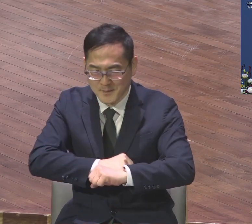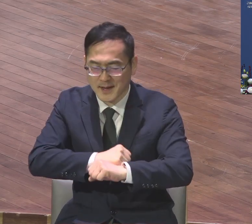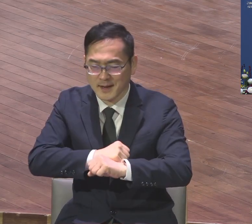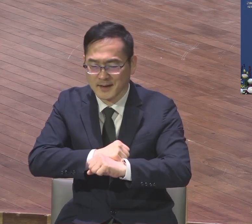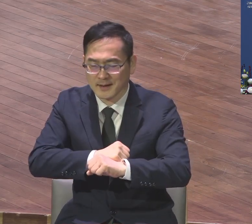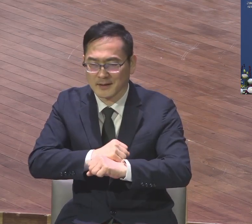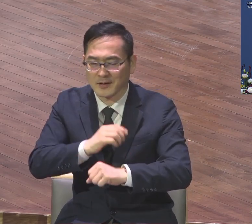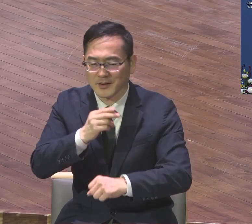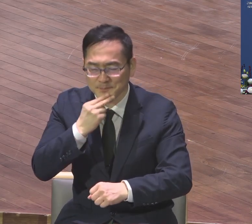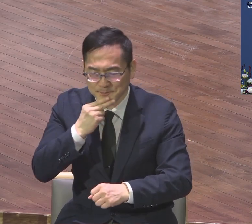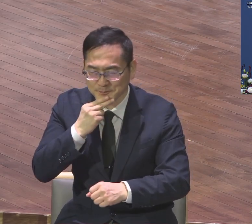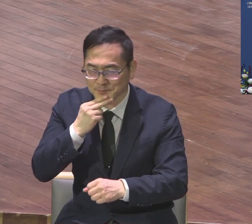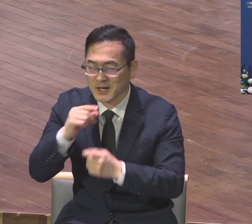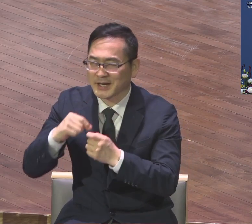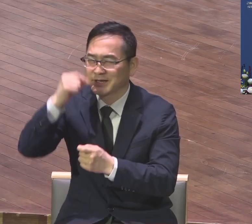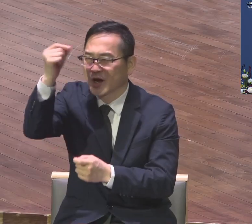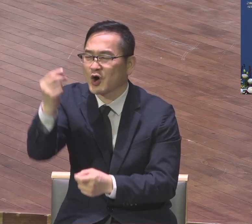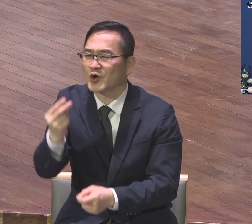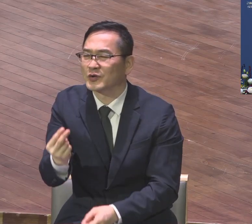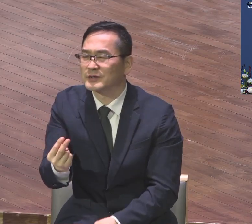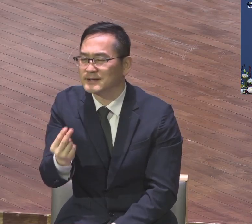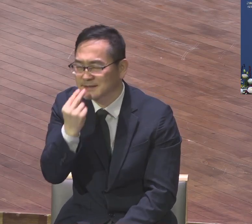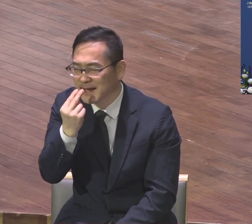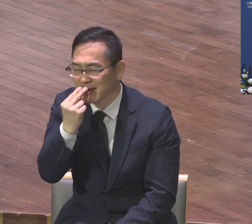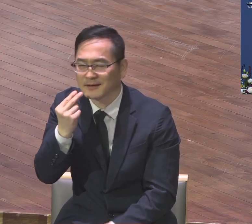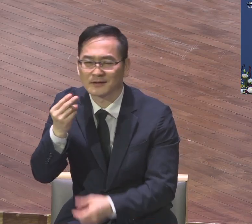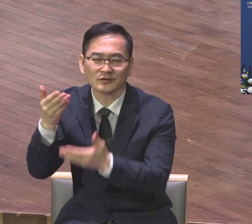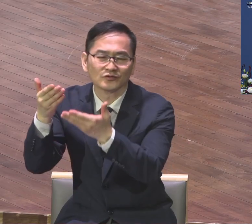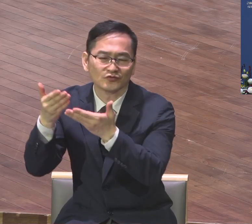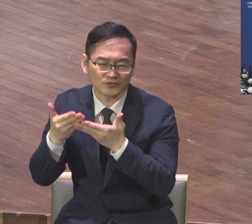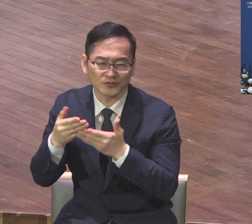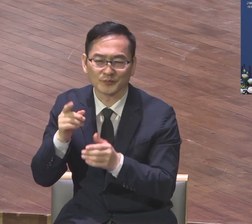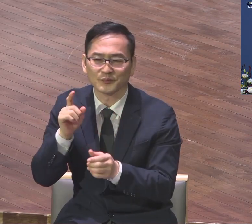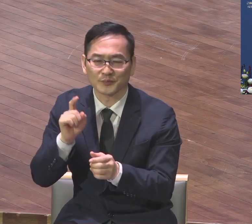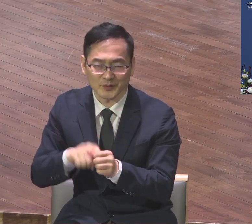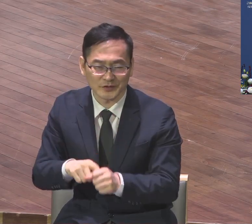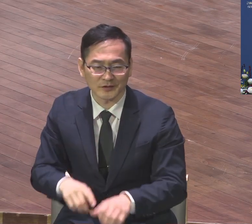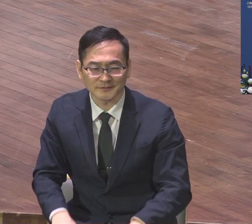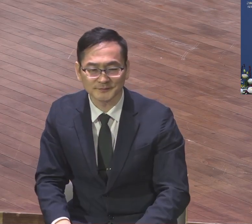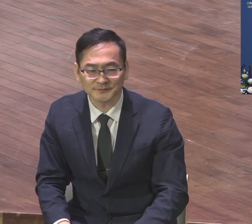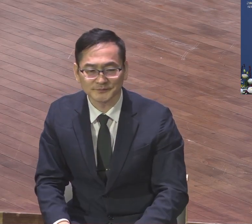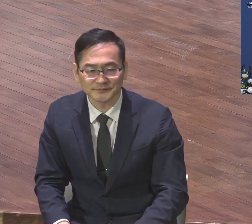하시고 영생을 주시기 위해서. 영생입니다. 영생.